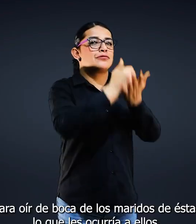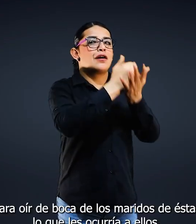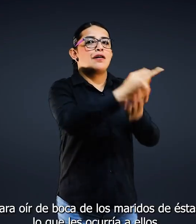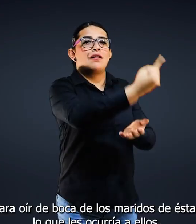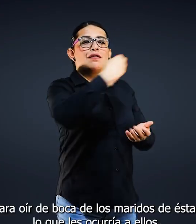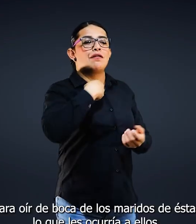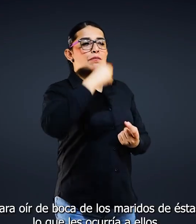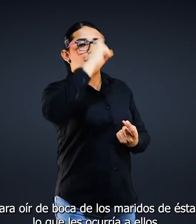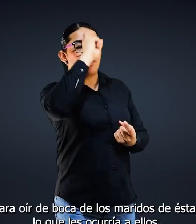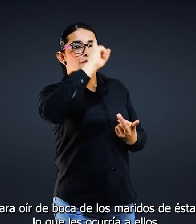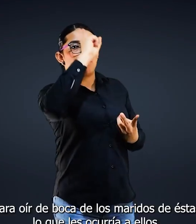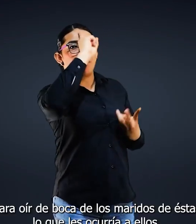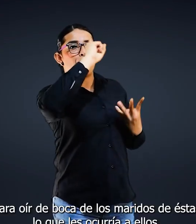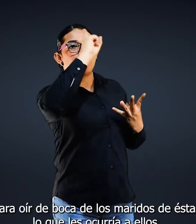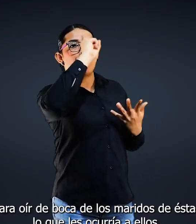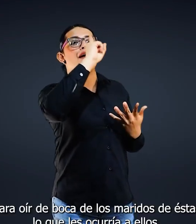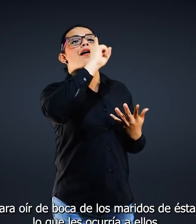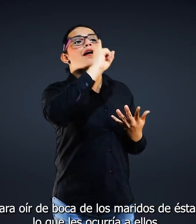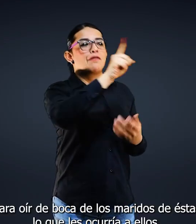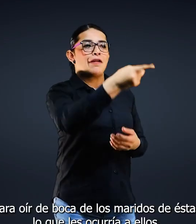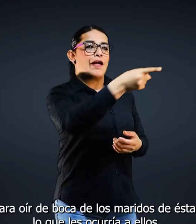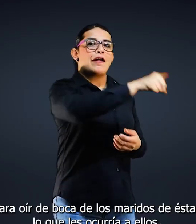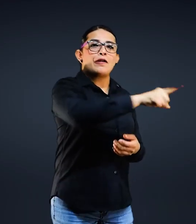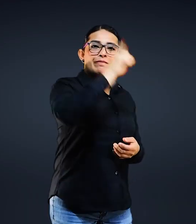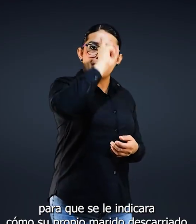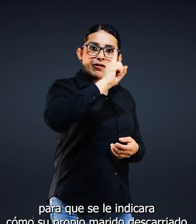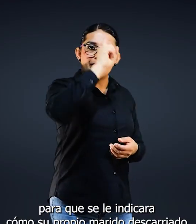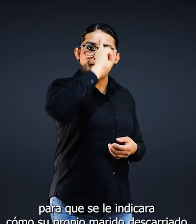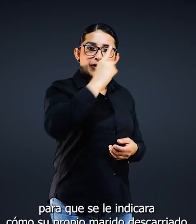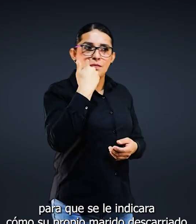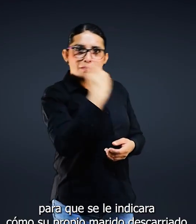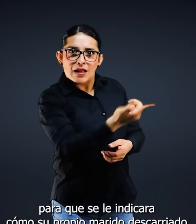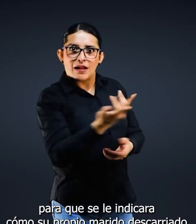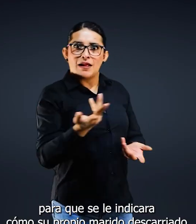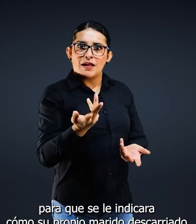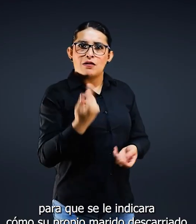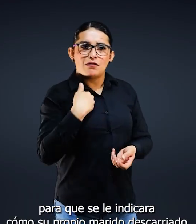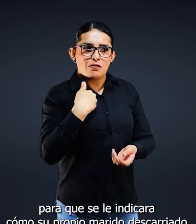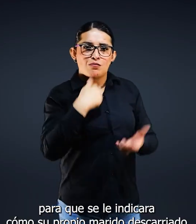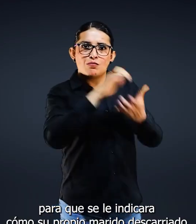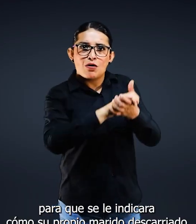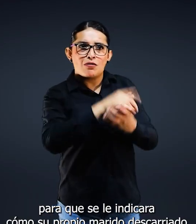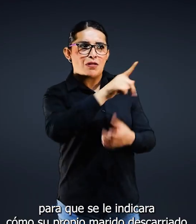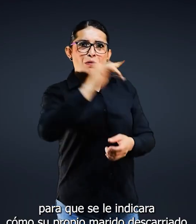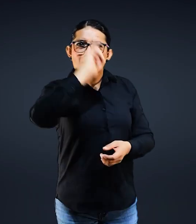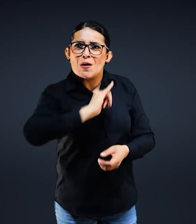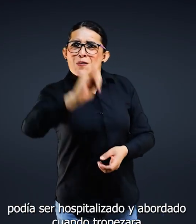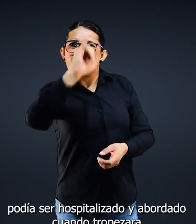para oír de boca de los maridos de estas lo que les ocurría a ellos, para que se le indicara cómo su propio marido descarriado podía